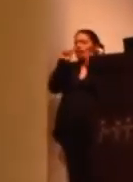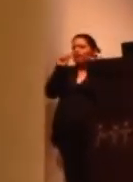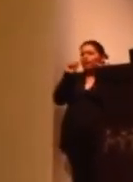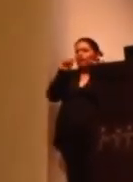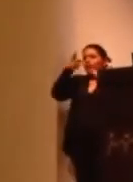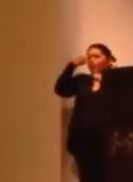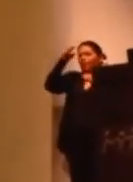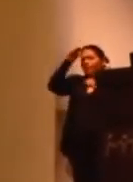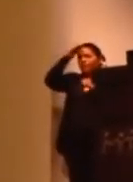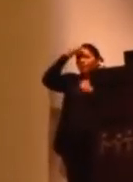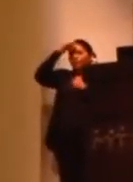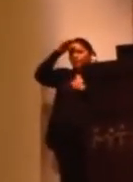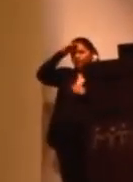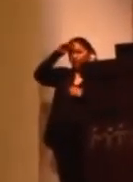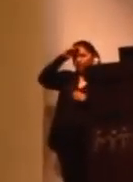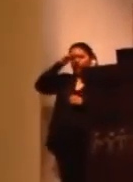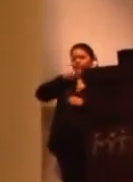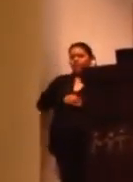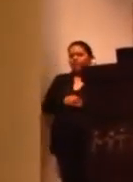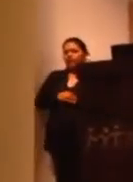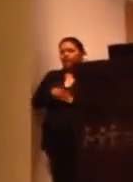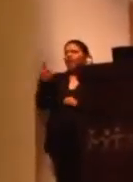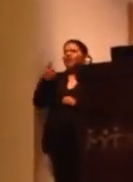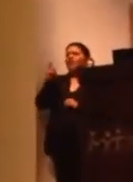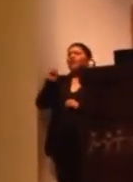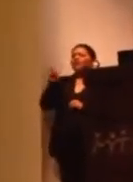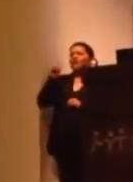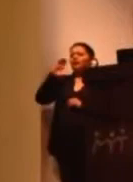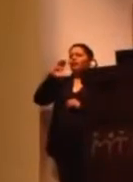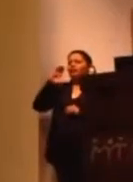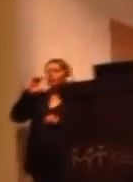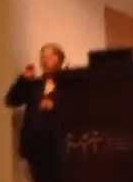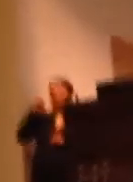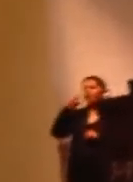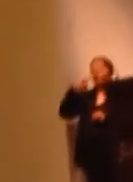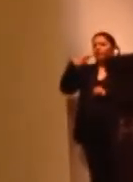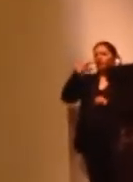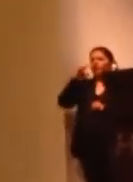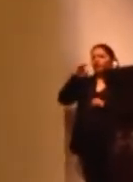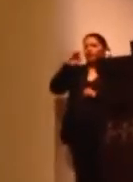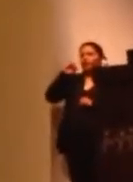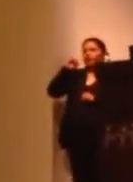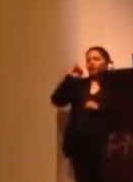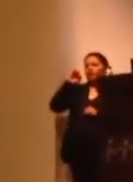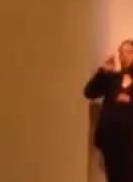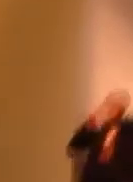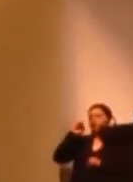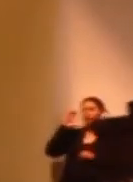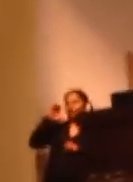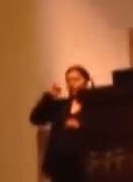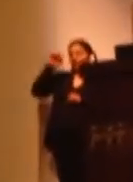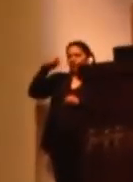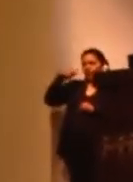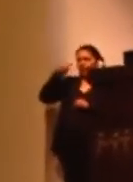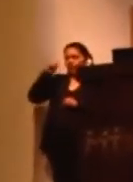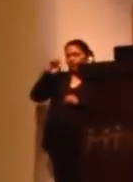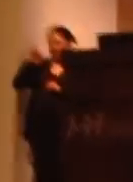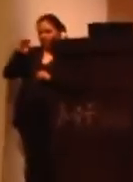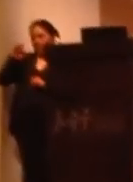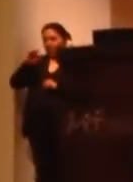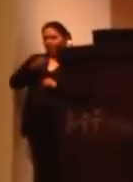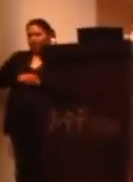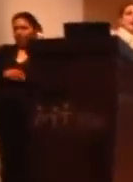para reflexionar. El coeficiente intelectual, porque a veces nos preocupa demasiado, ¿no?